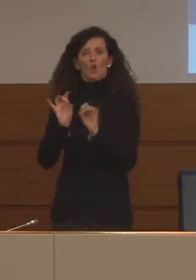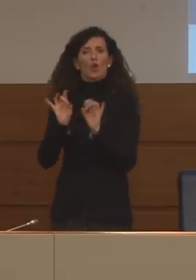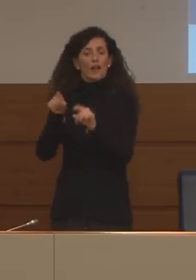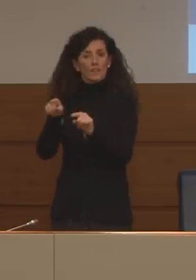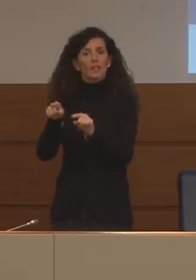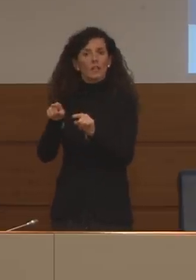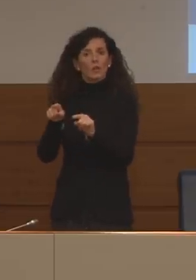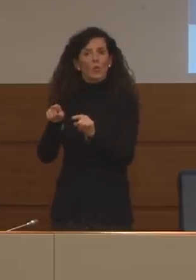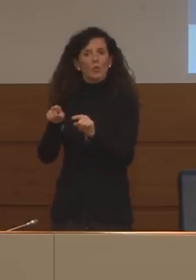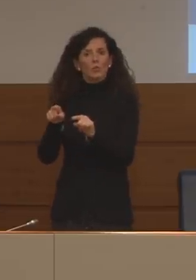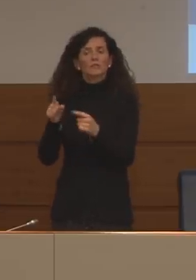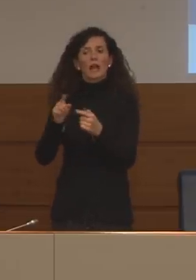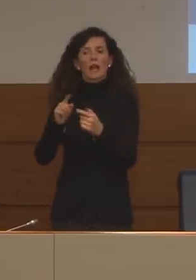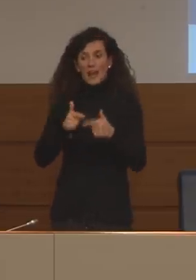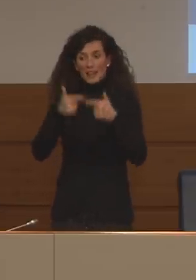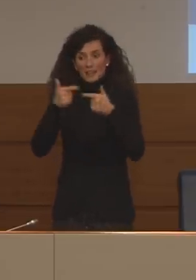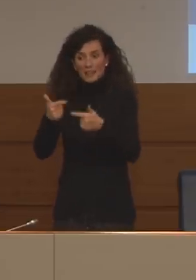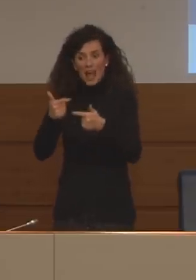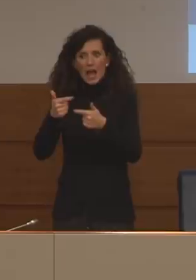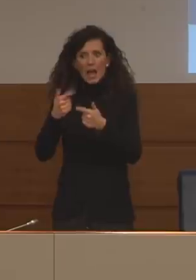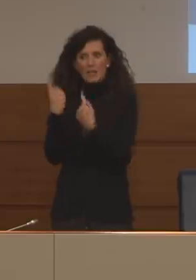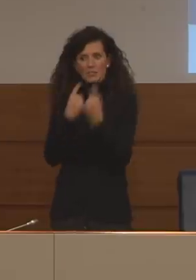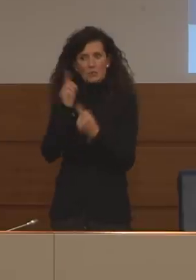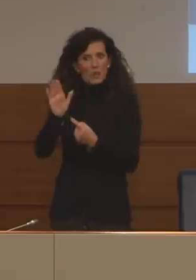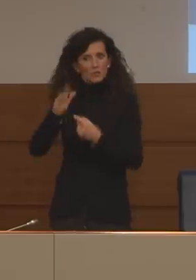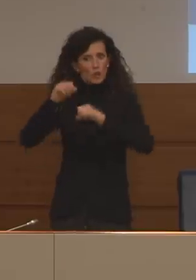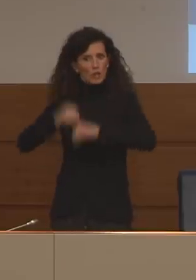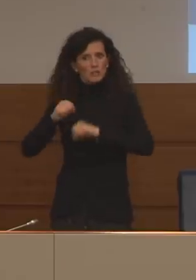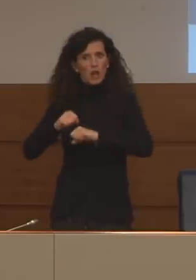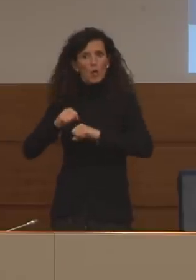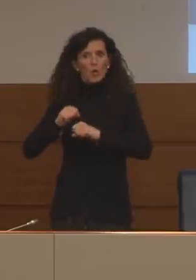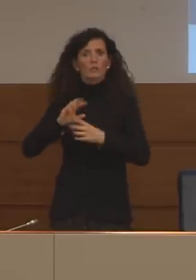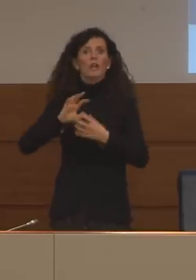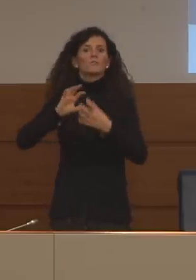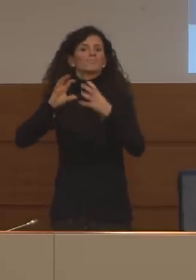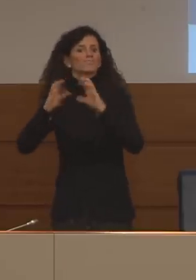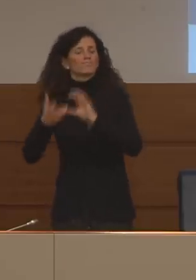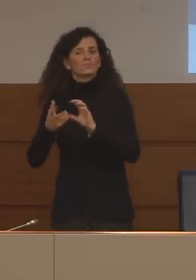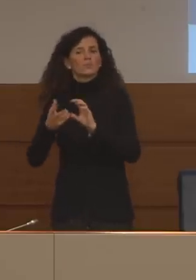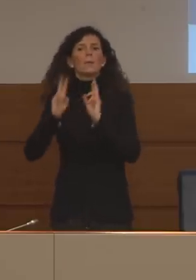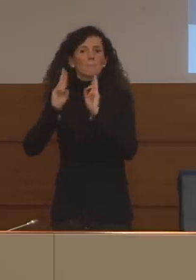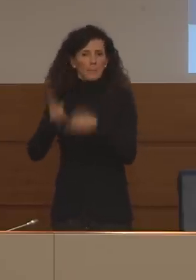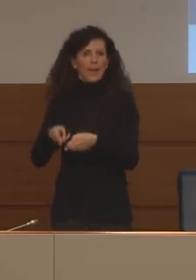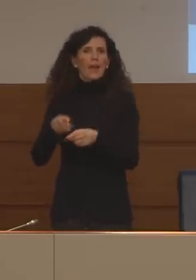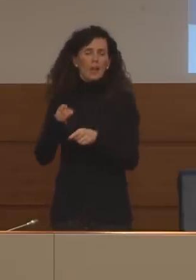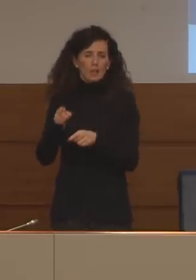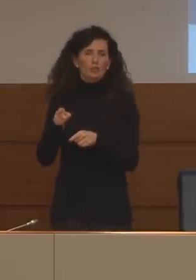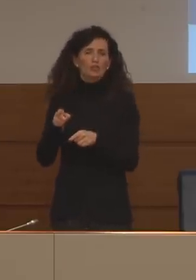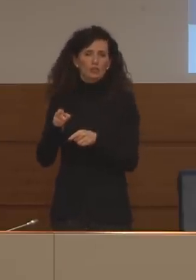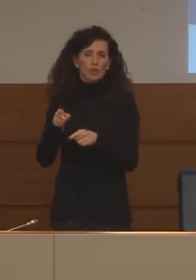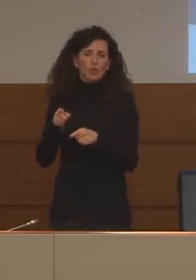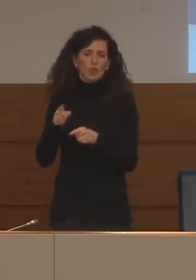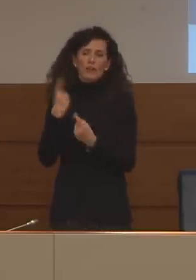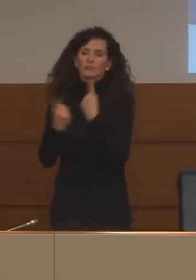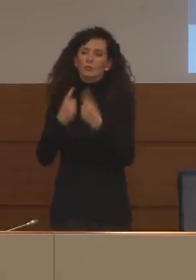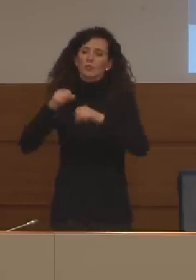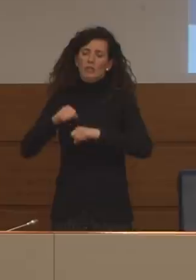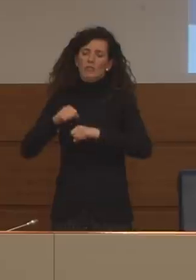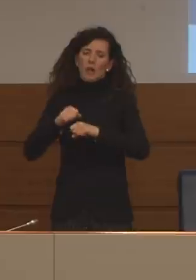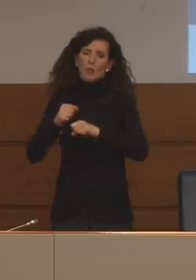ha complicato una situazione già di per sé piuttosto complicata